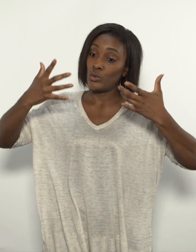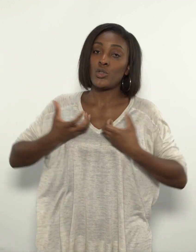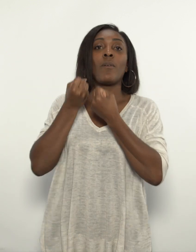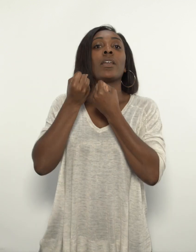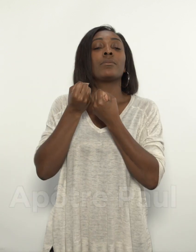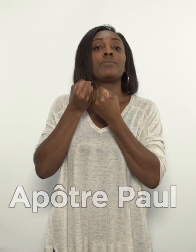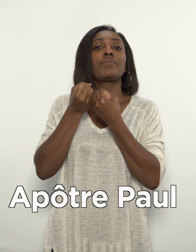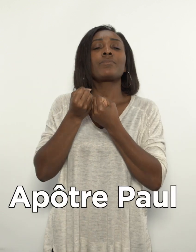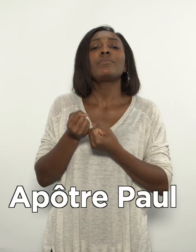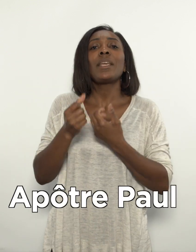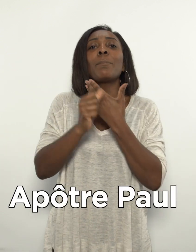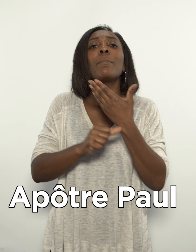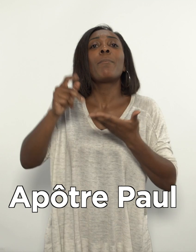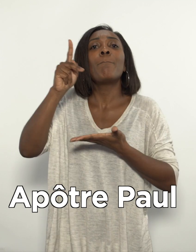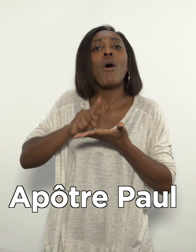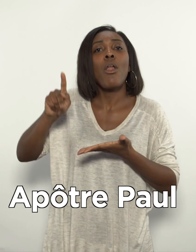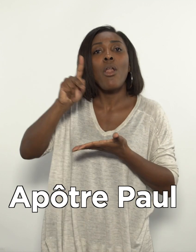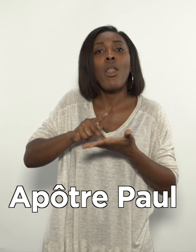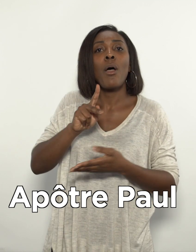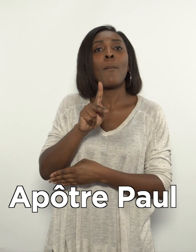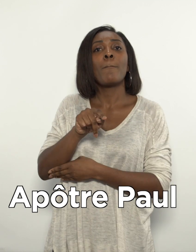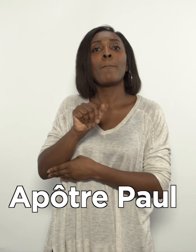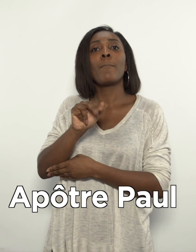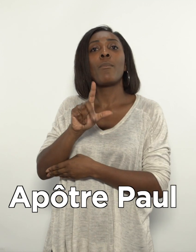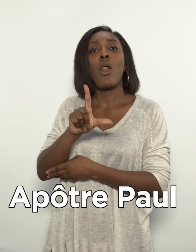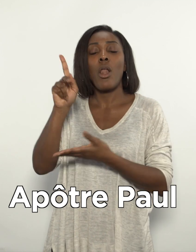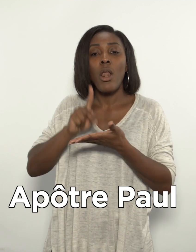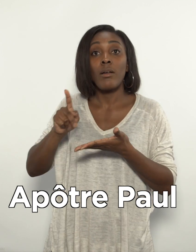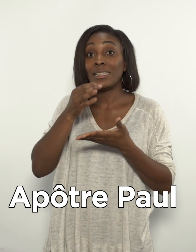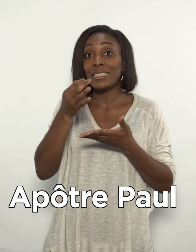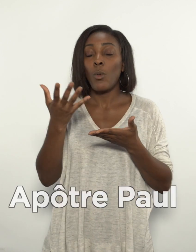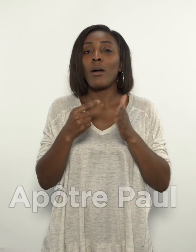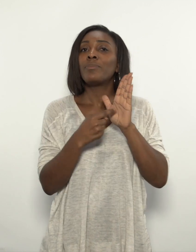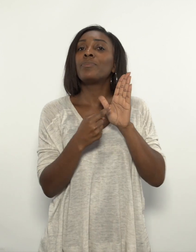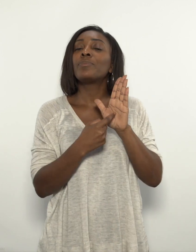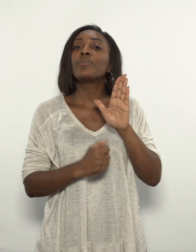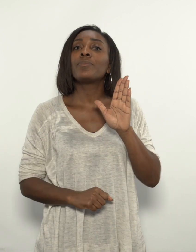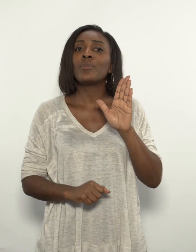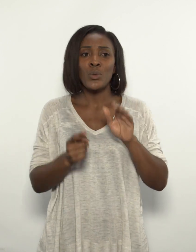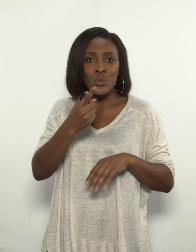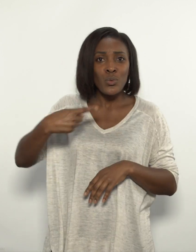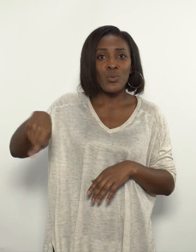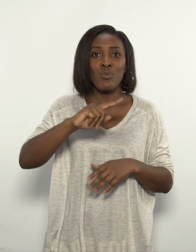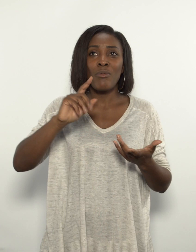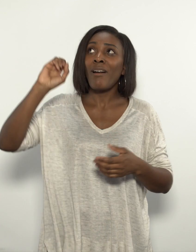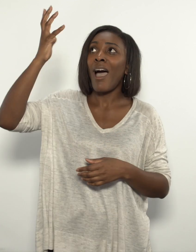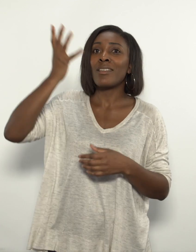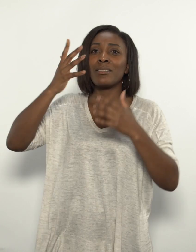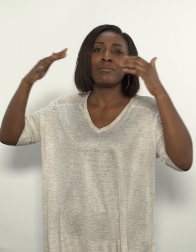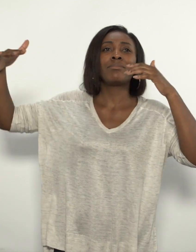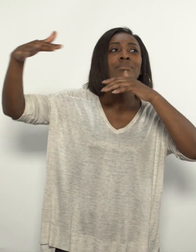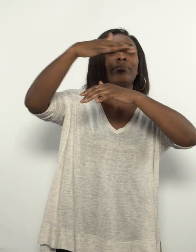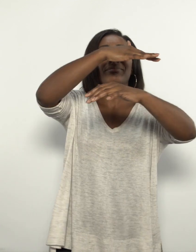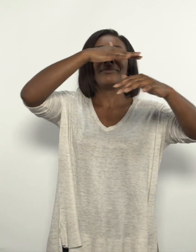salut. L'apôtre Paul va nous parler de cette grâce-là. Il va dire dans Romains que nous sommes sous le règne de la grâce, sous